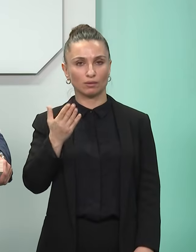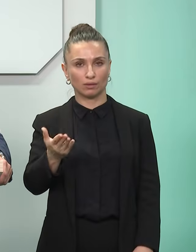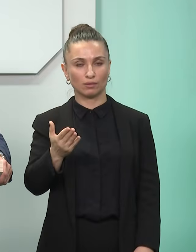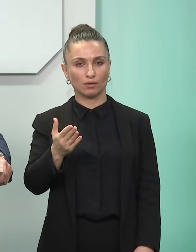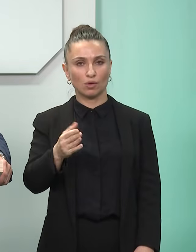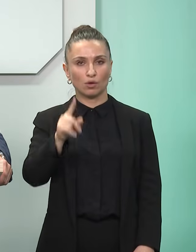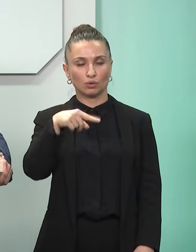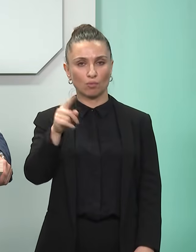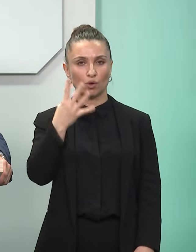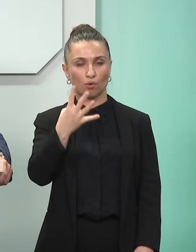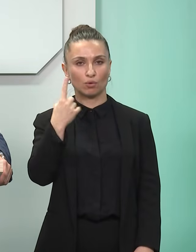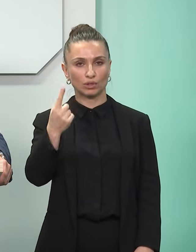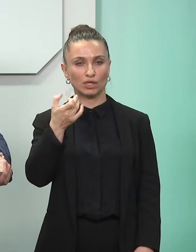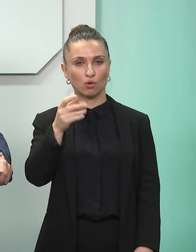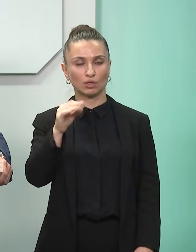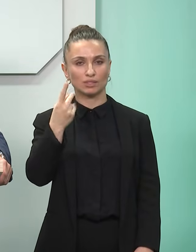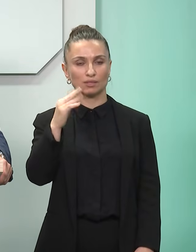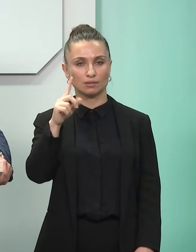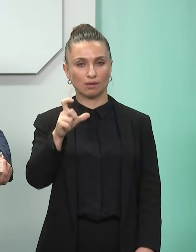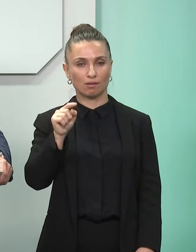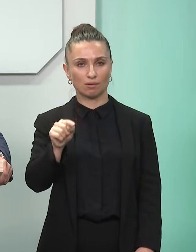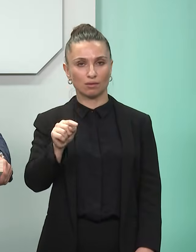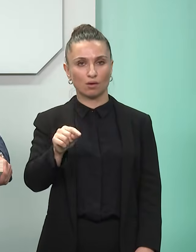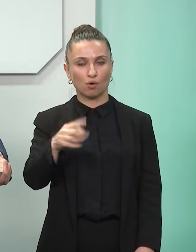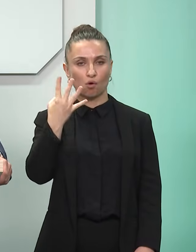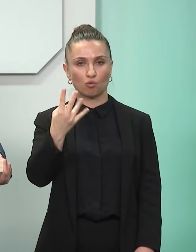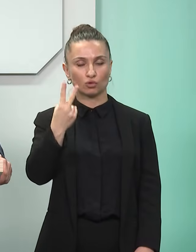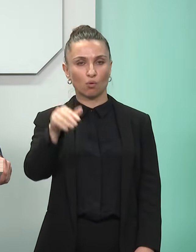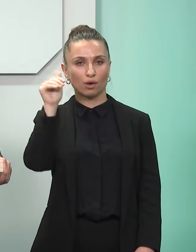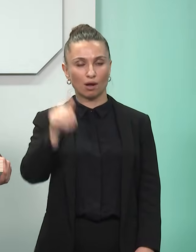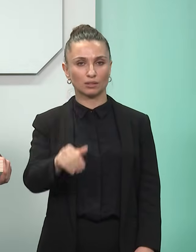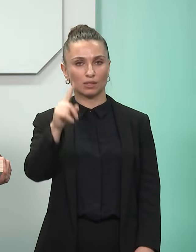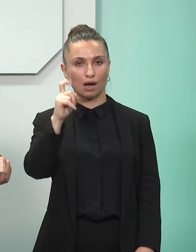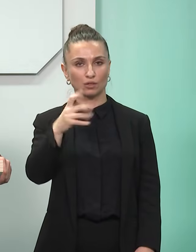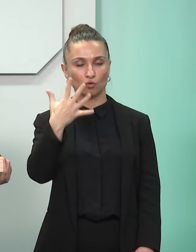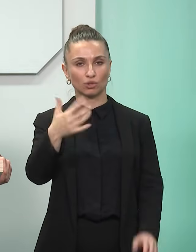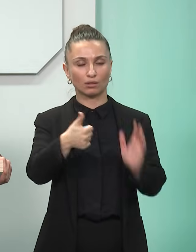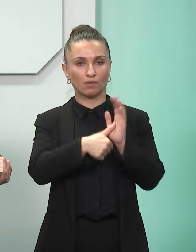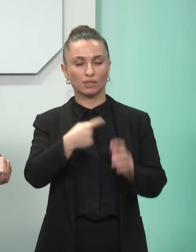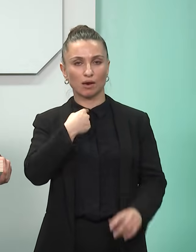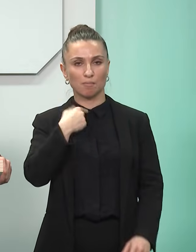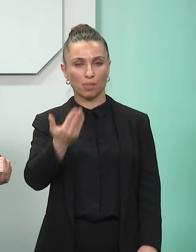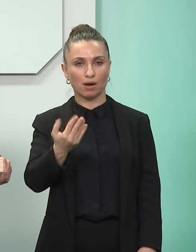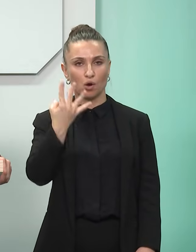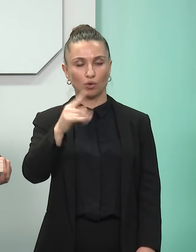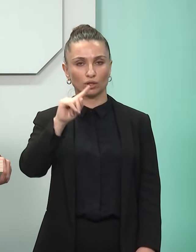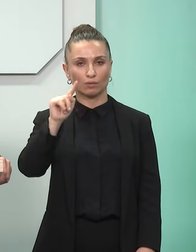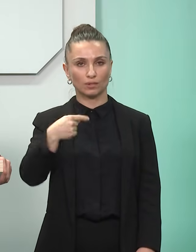10,4%. ნომერი 41 გიორგი ცინცაძე 42156 ხმა